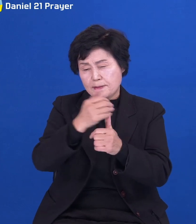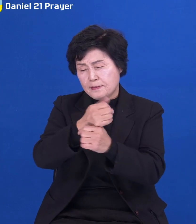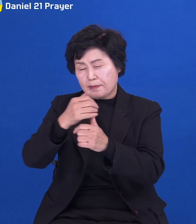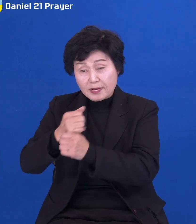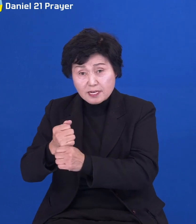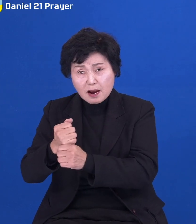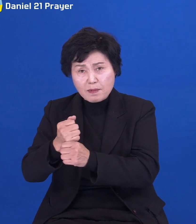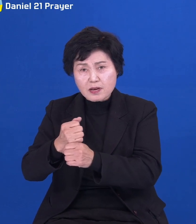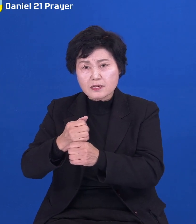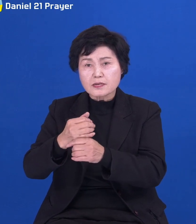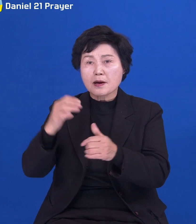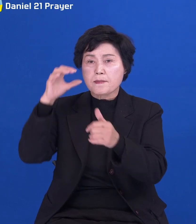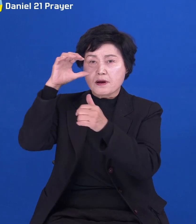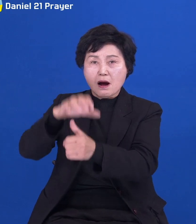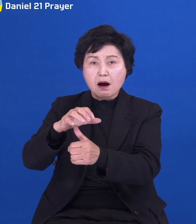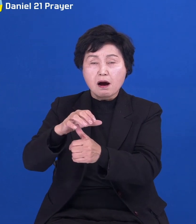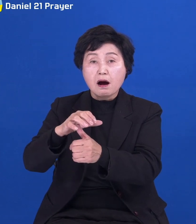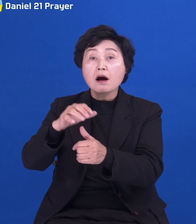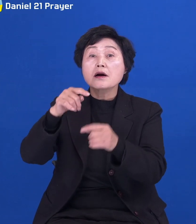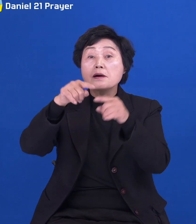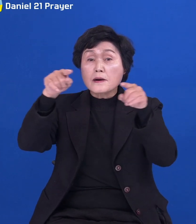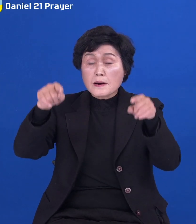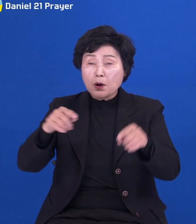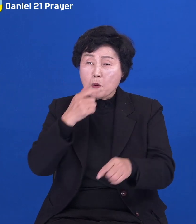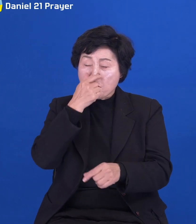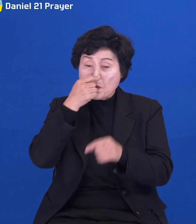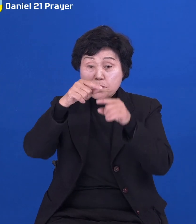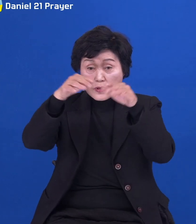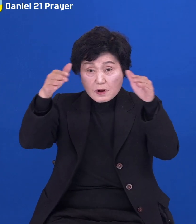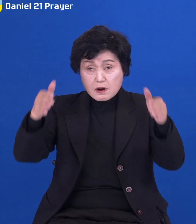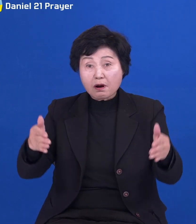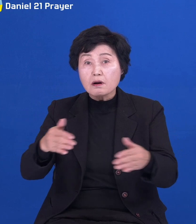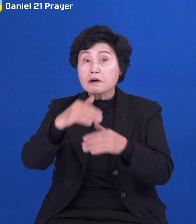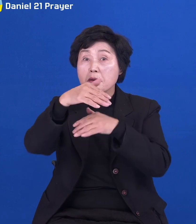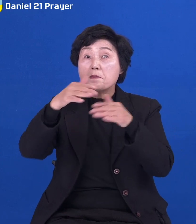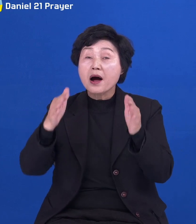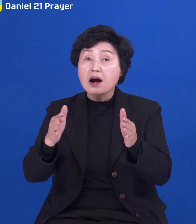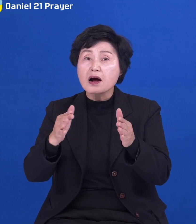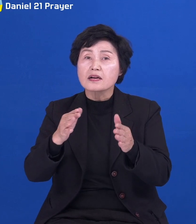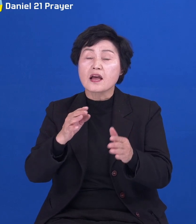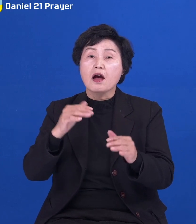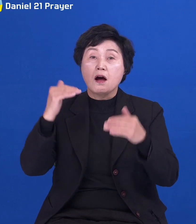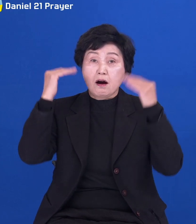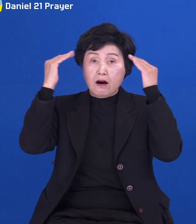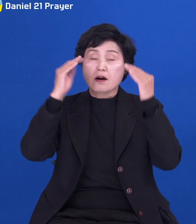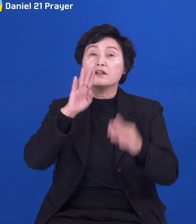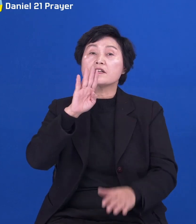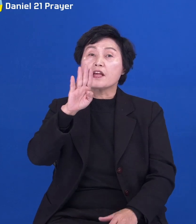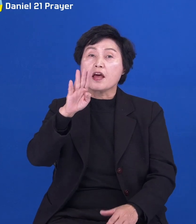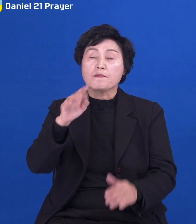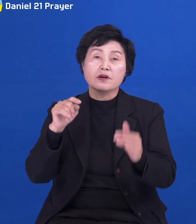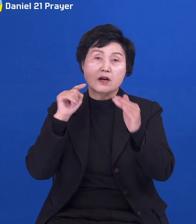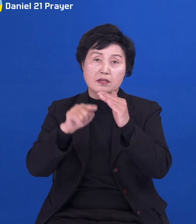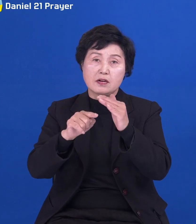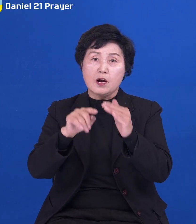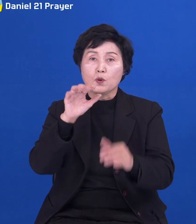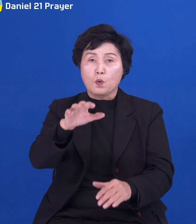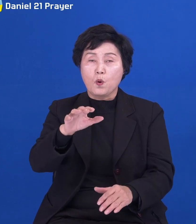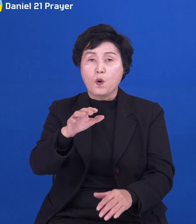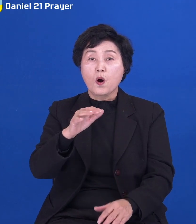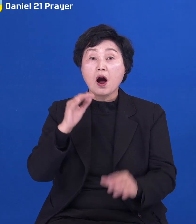4명으로 들어가야 되는 방에다가 40명 이상의 아이들을 가둬놓고 다루었어요. 겨우겨우 목숨이